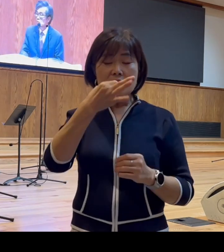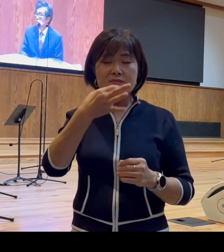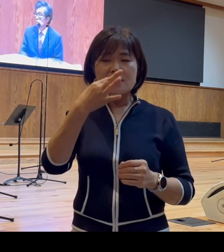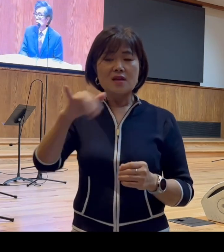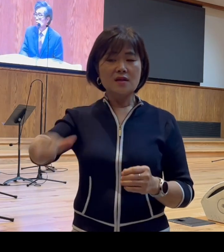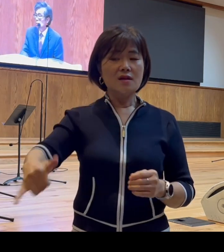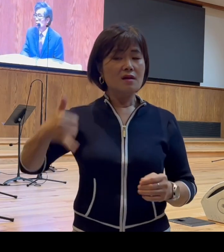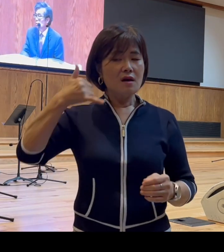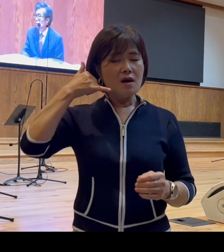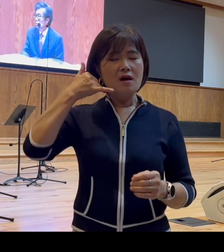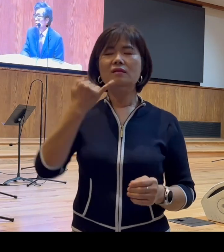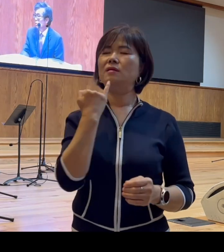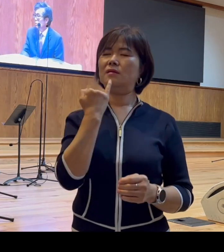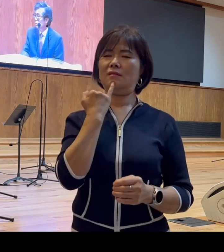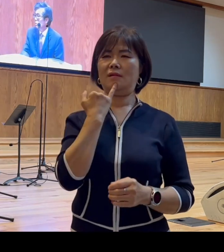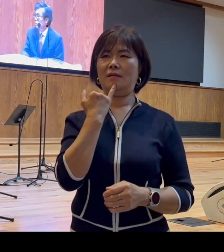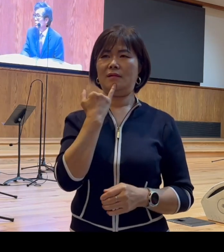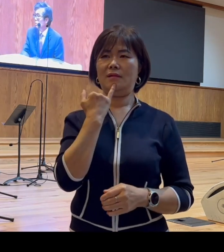수 있게 된다는 거예요.